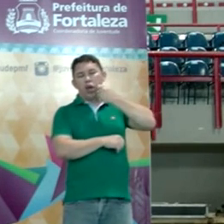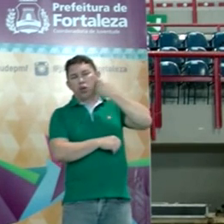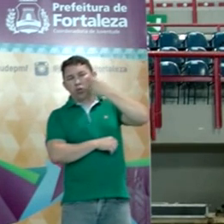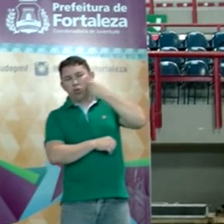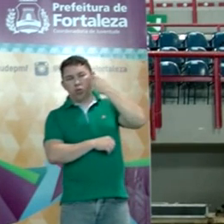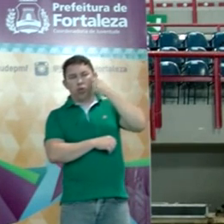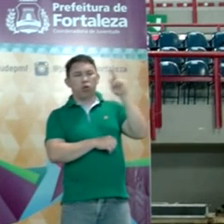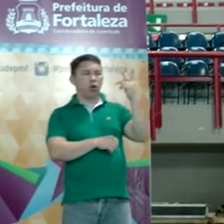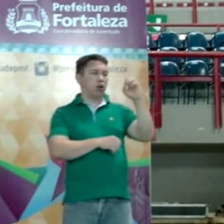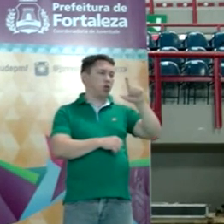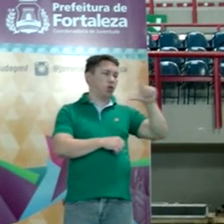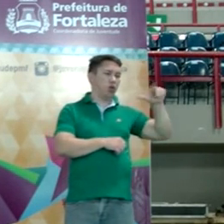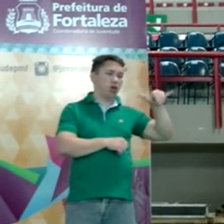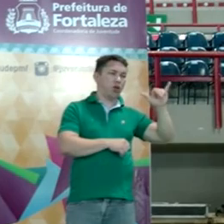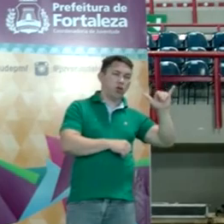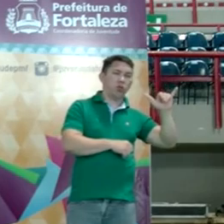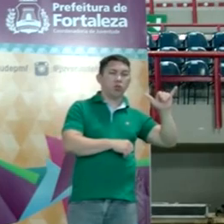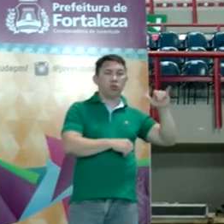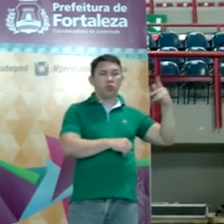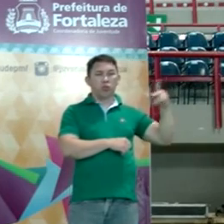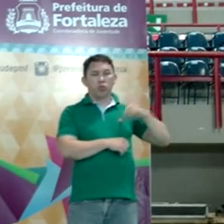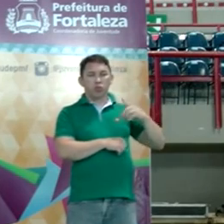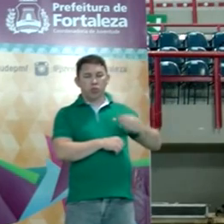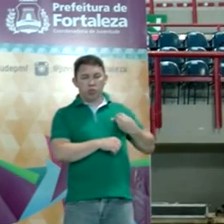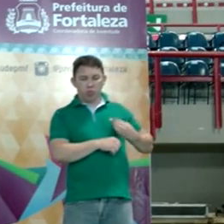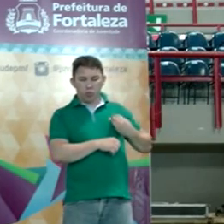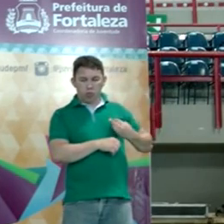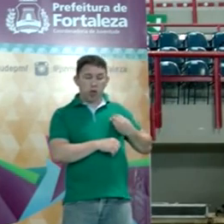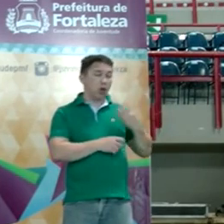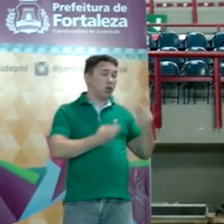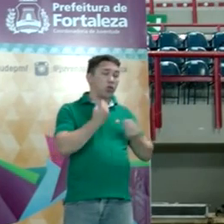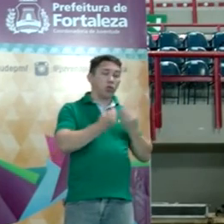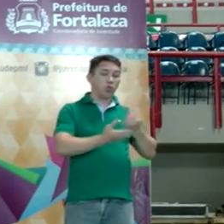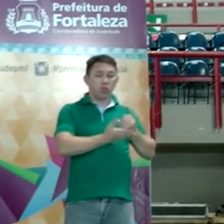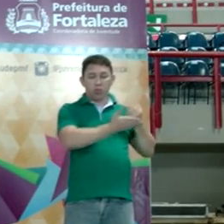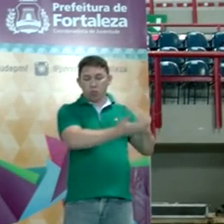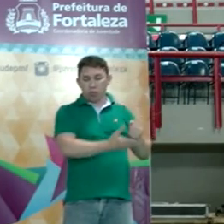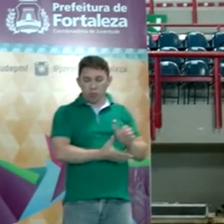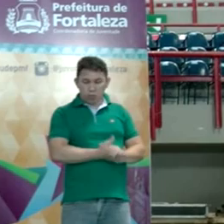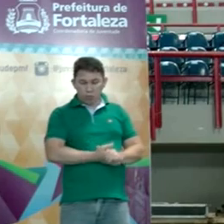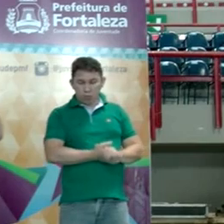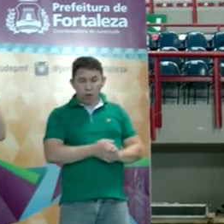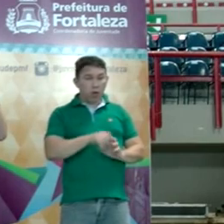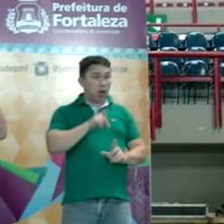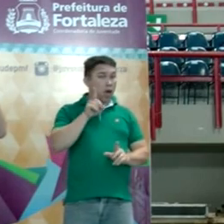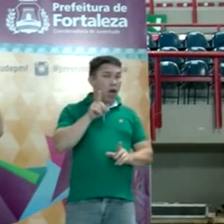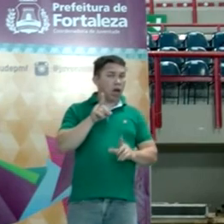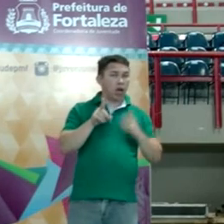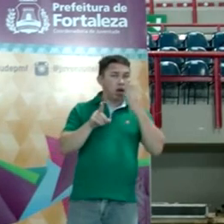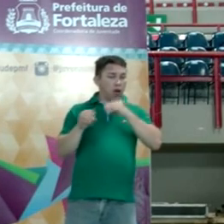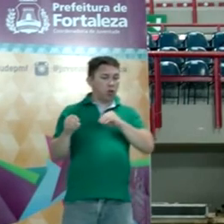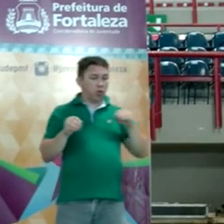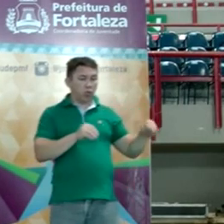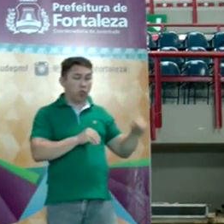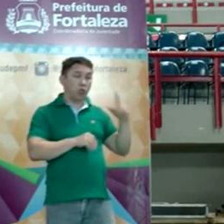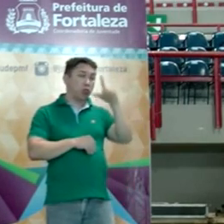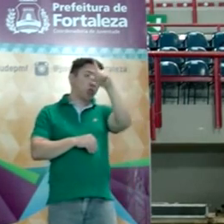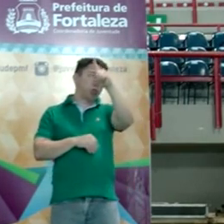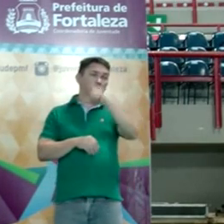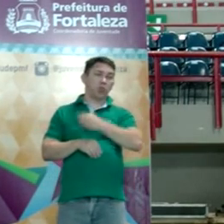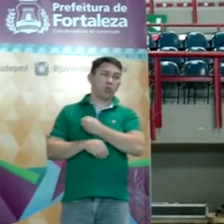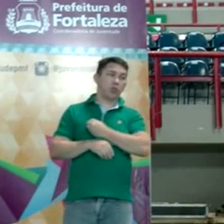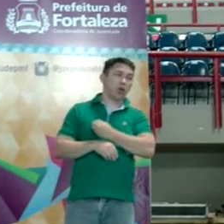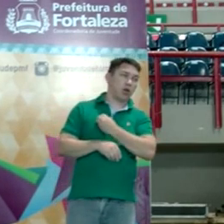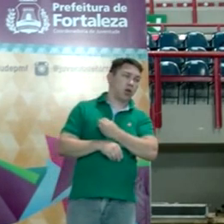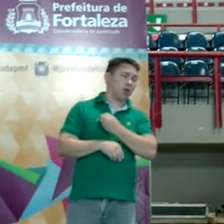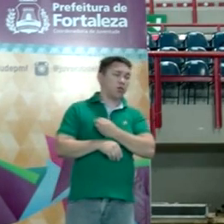refugiados. Mas o ponto é que, o que essa Acnur pode fazer por refugiados? Não por esses bolivianos, mas pelos sírios que